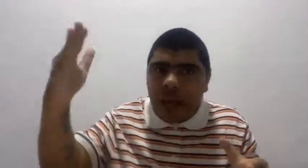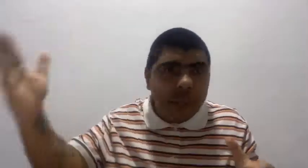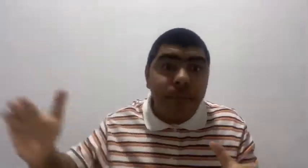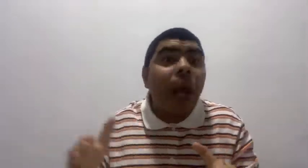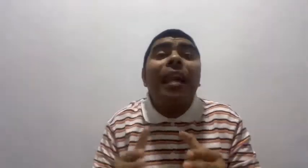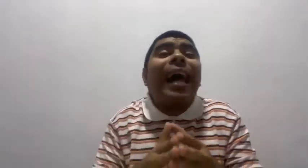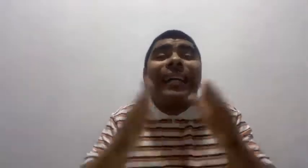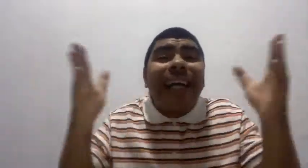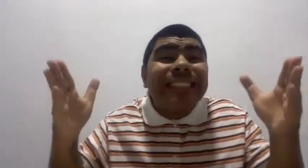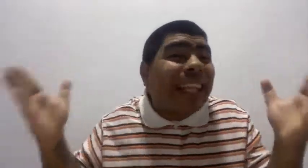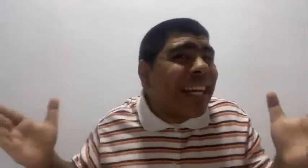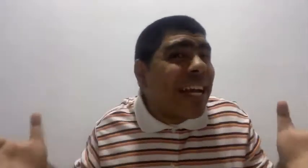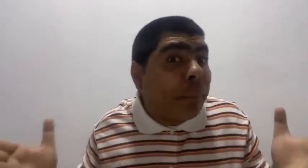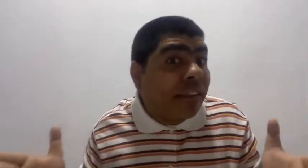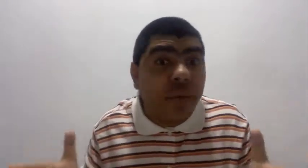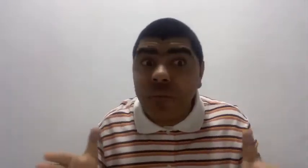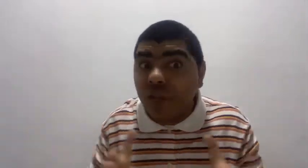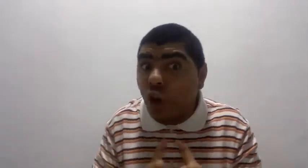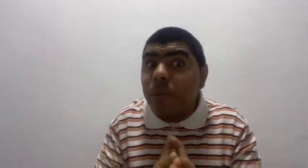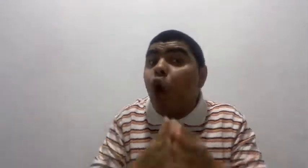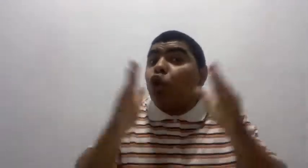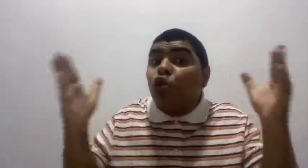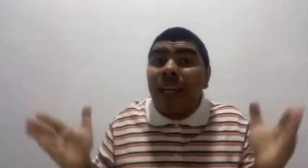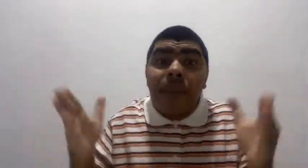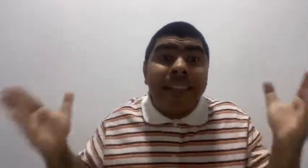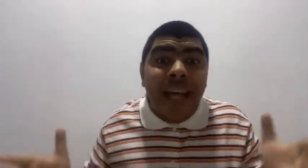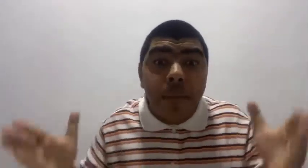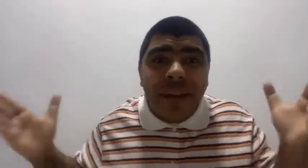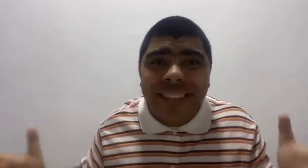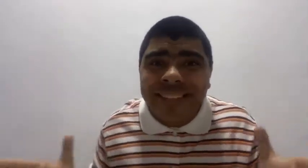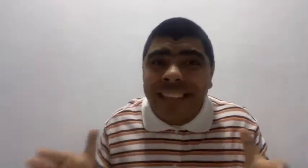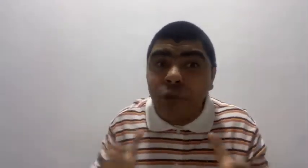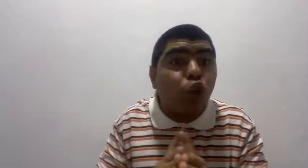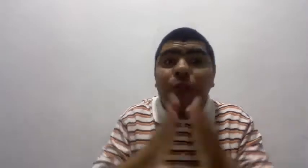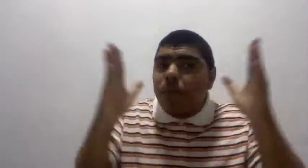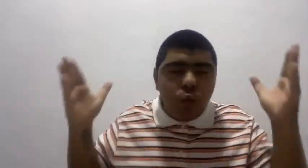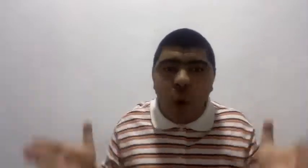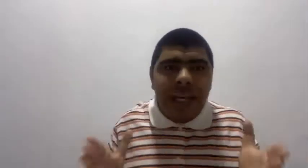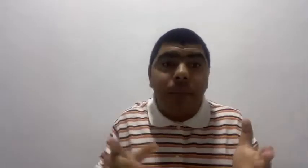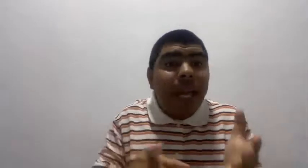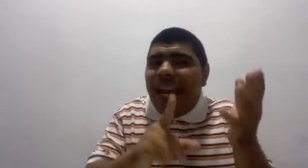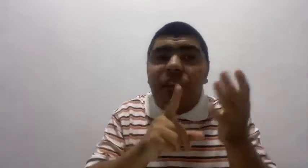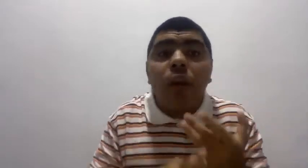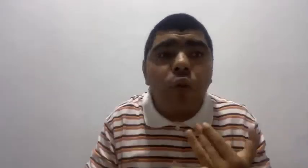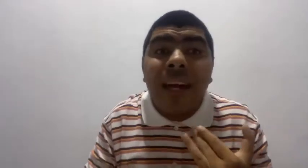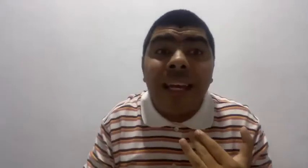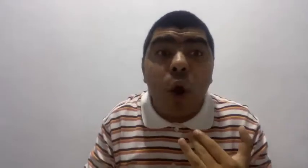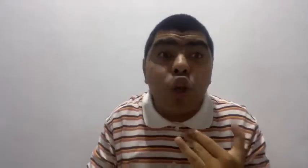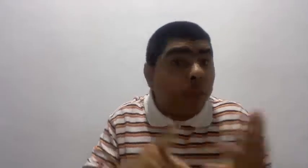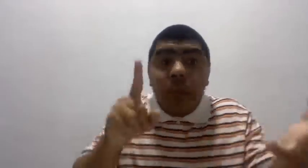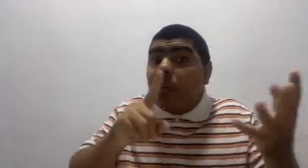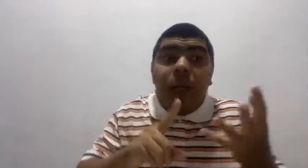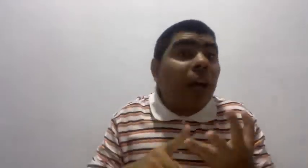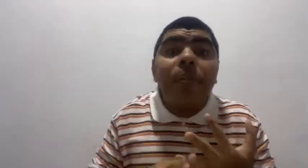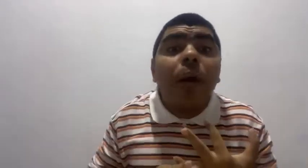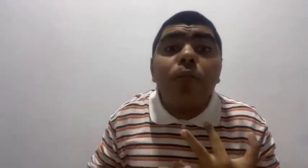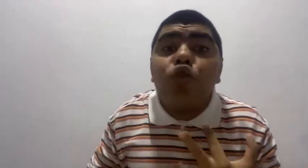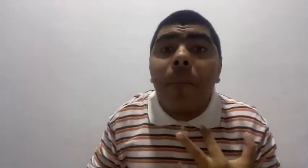bien, la carta de representación que ustedes me están presentando está muy buena. Echaron fuera demonios, salvaron muchas